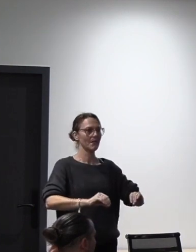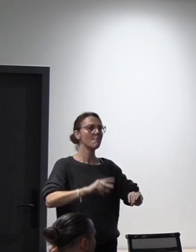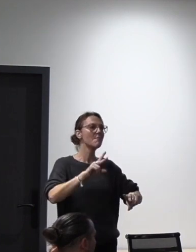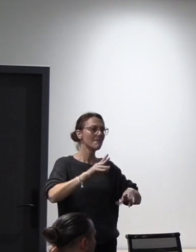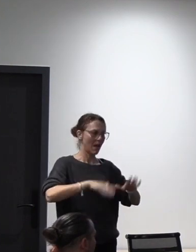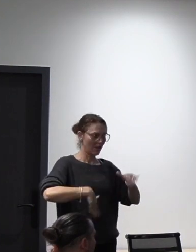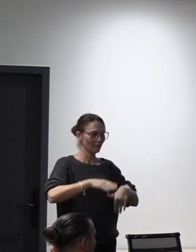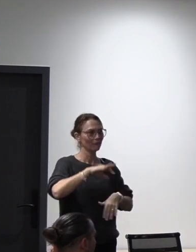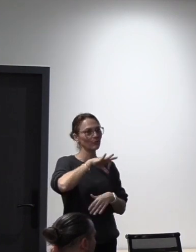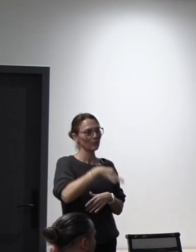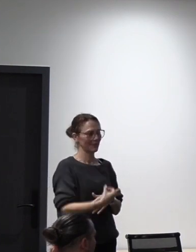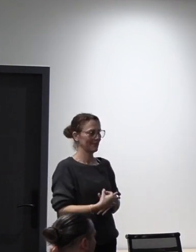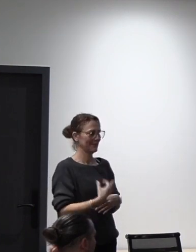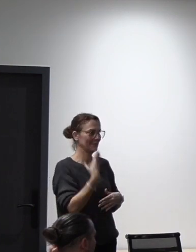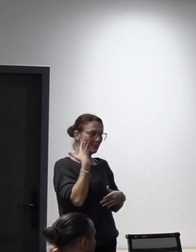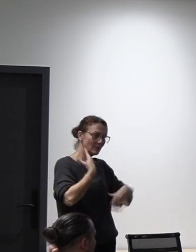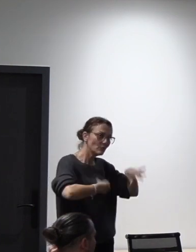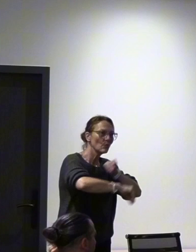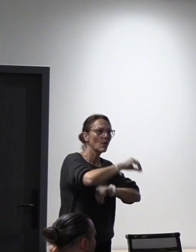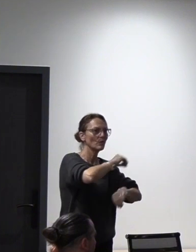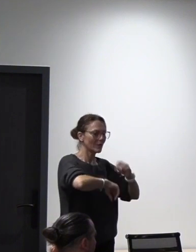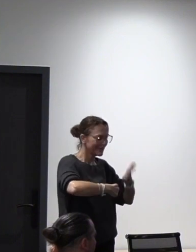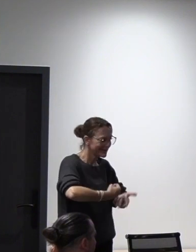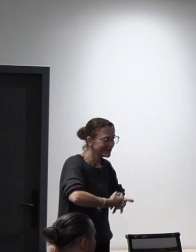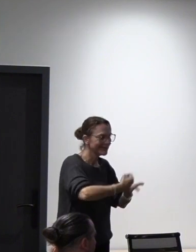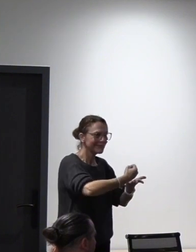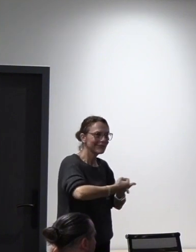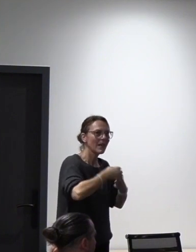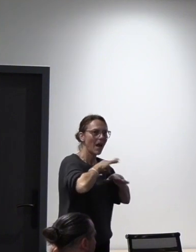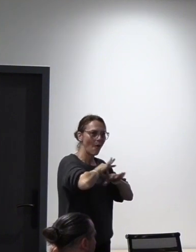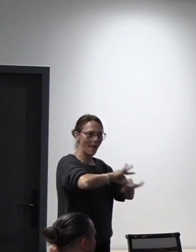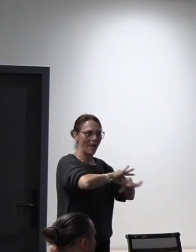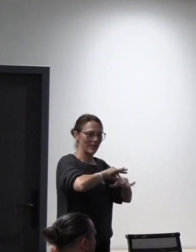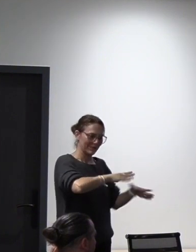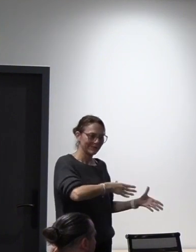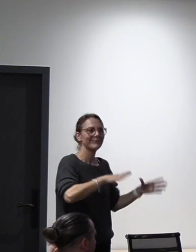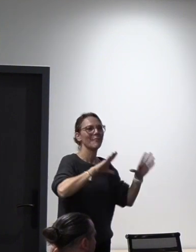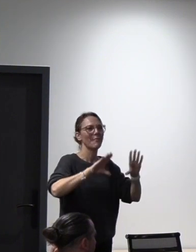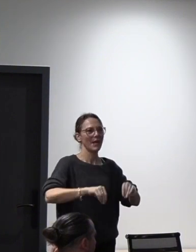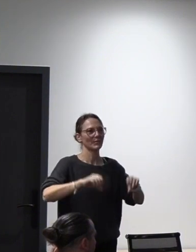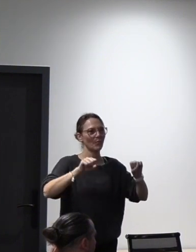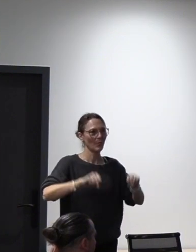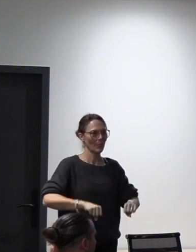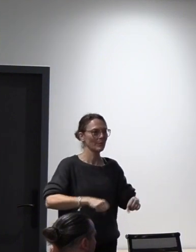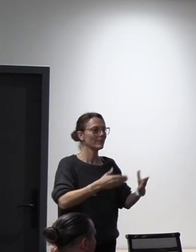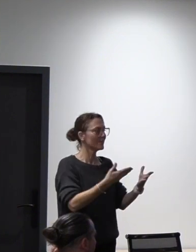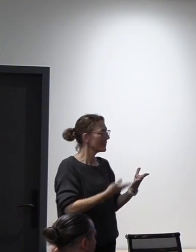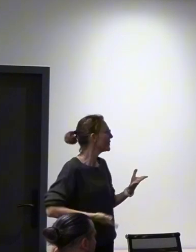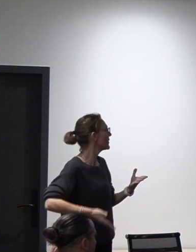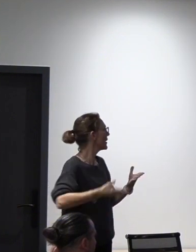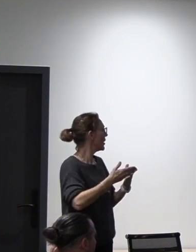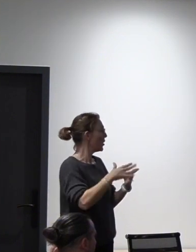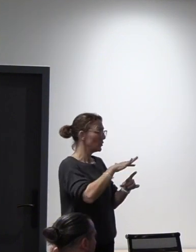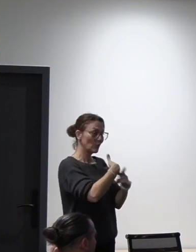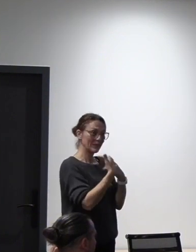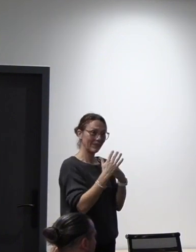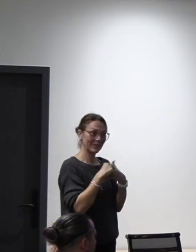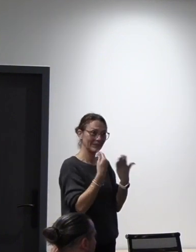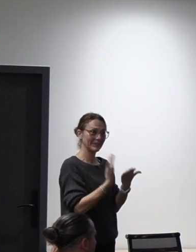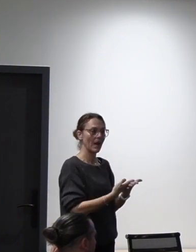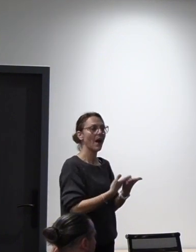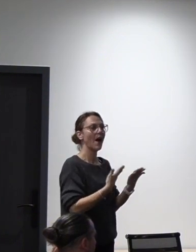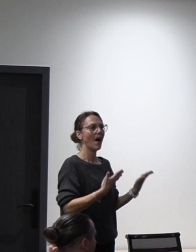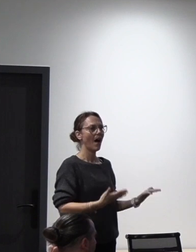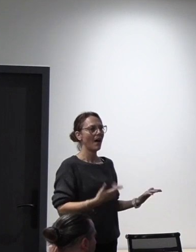même très souvent si on s'en occupe bien. Et dans le fond, c'est une société qui fait ça, on peut dire qu'elle montre